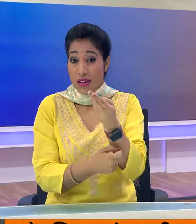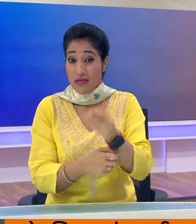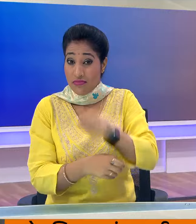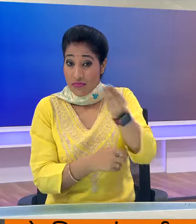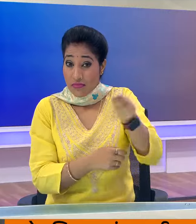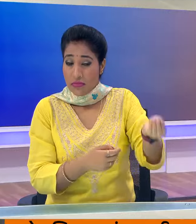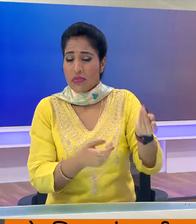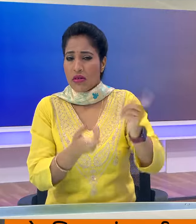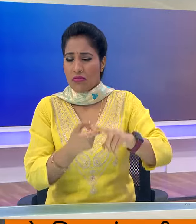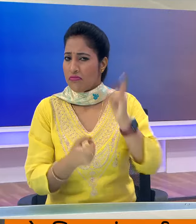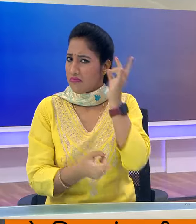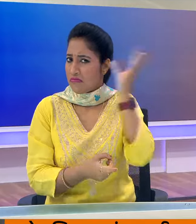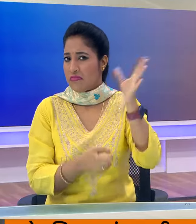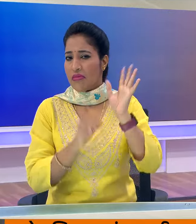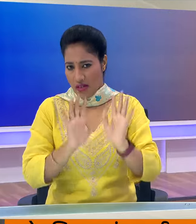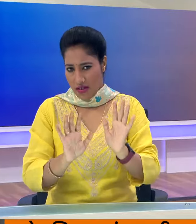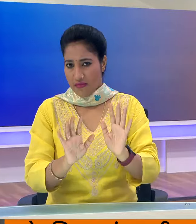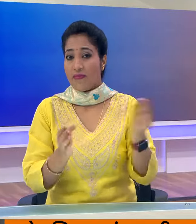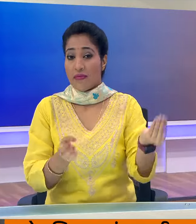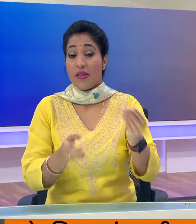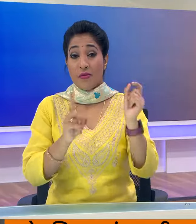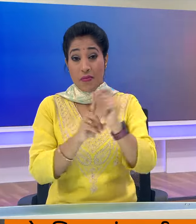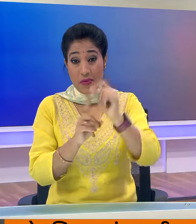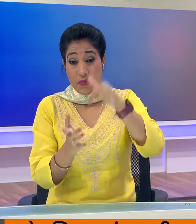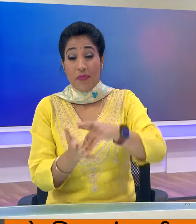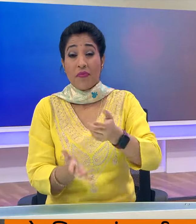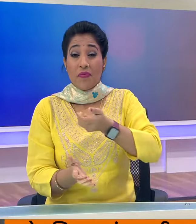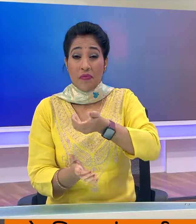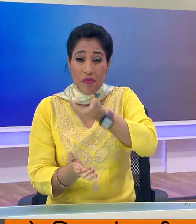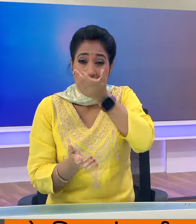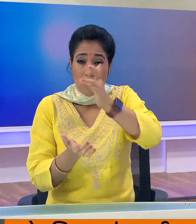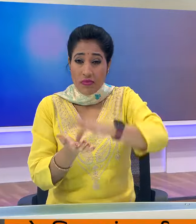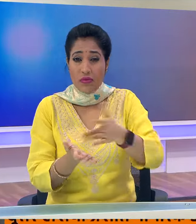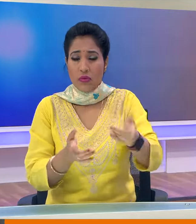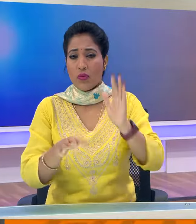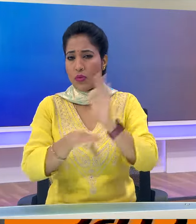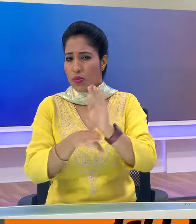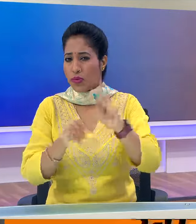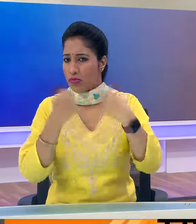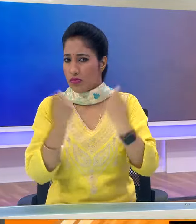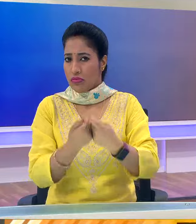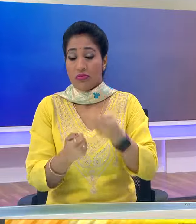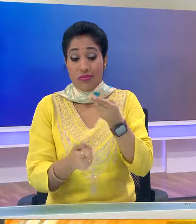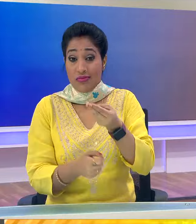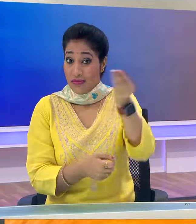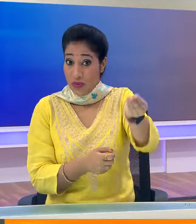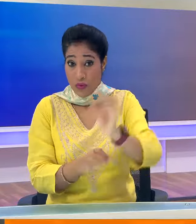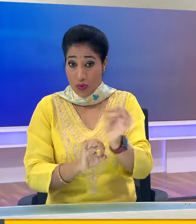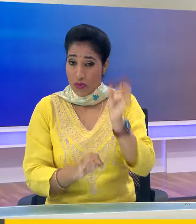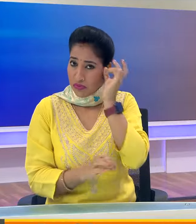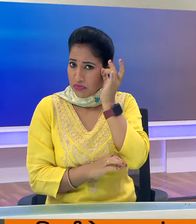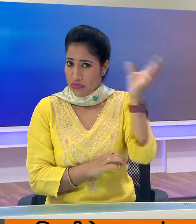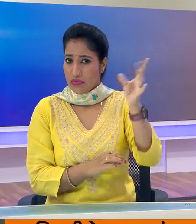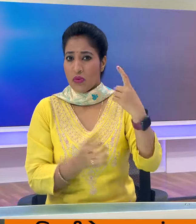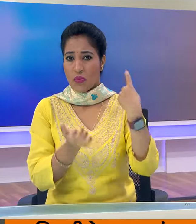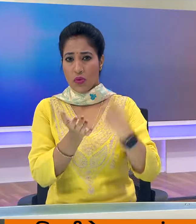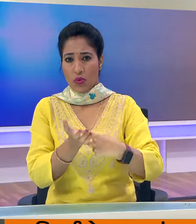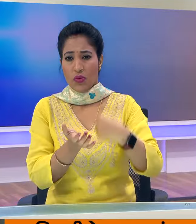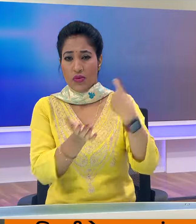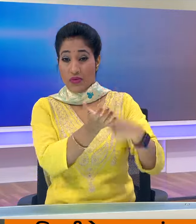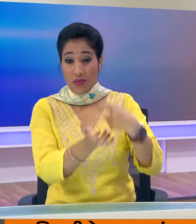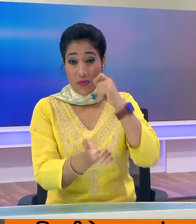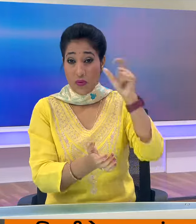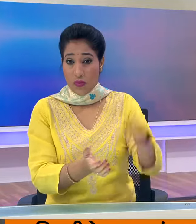लेकर काफी नाराजगी है। आज पानीपत में कांग्रेस पार्टी की ओर से टिकट ना दिए जाने से नाराज रोहिता रेवड़ी